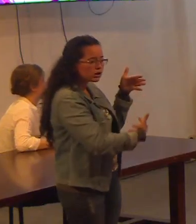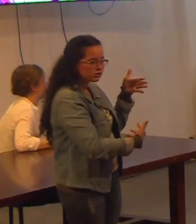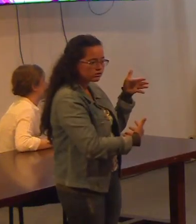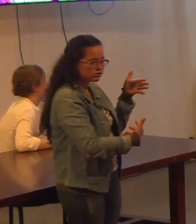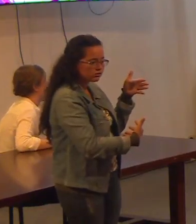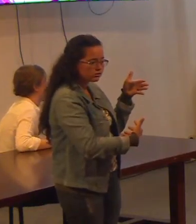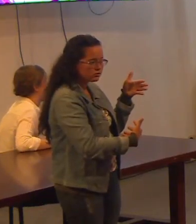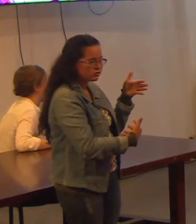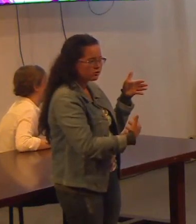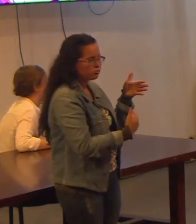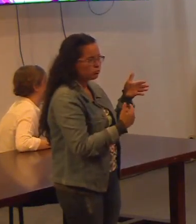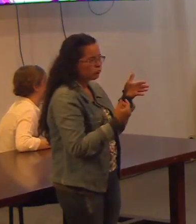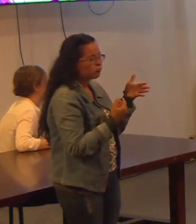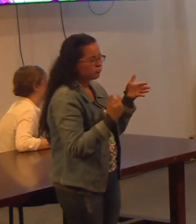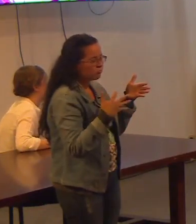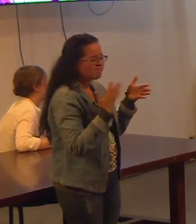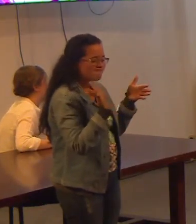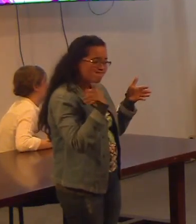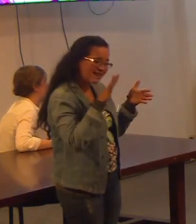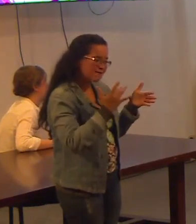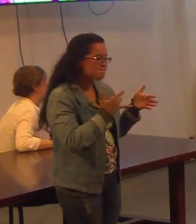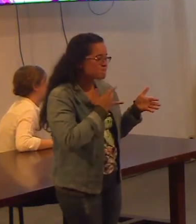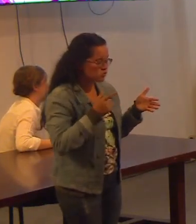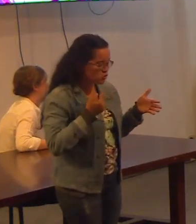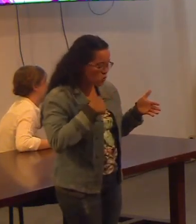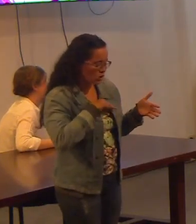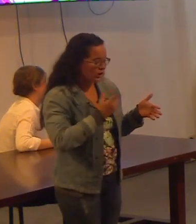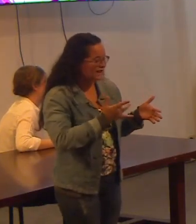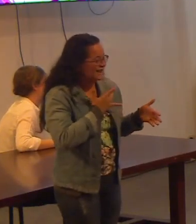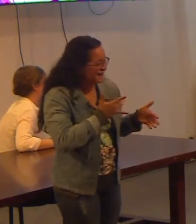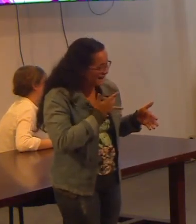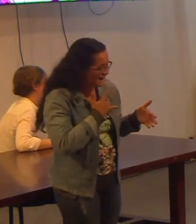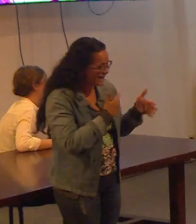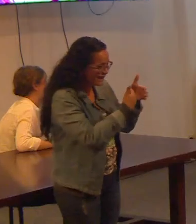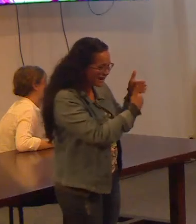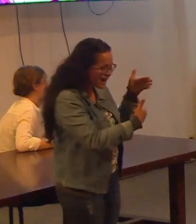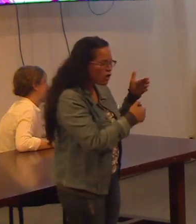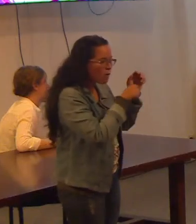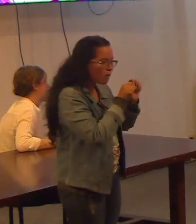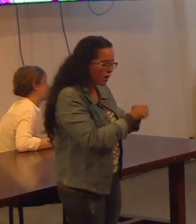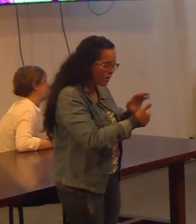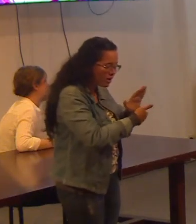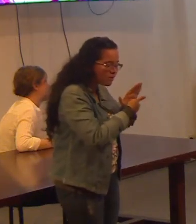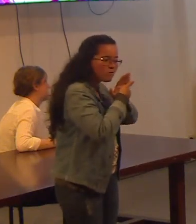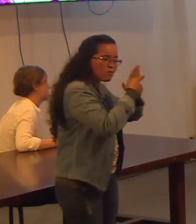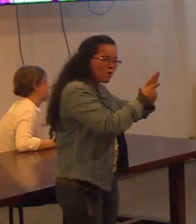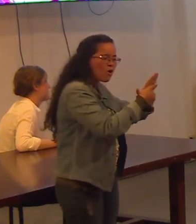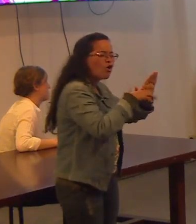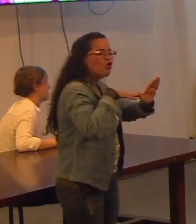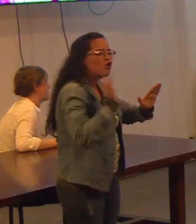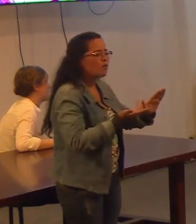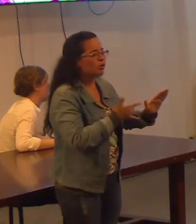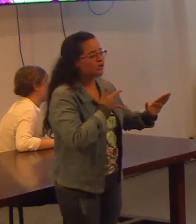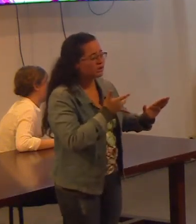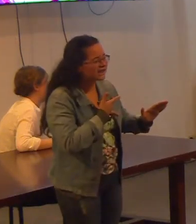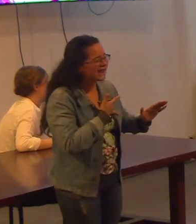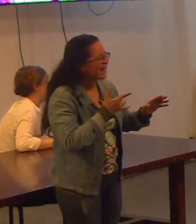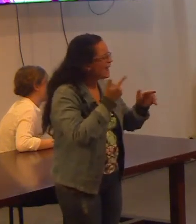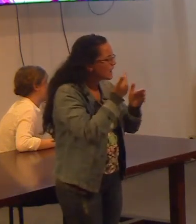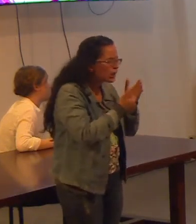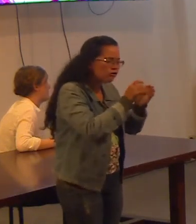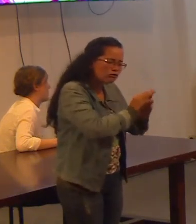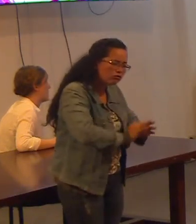es un texto muy, muy desde nuestro sentir, es un texto que permite reflejar cómo nos sentimos, qué fue lo significativo